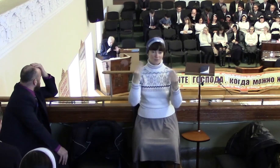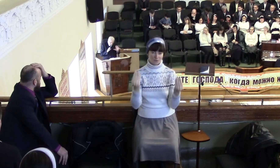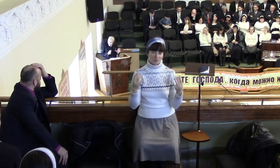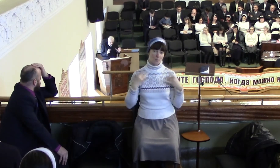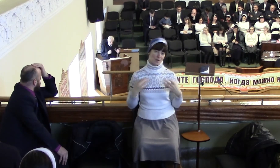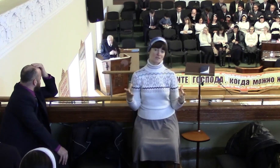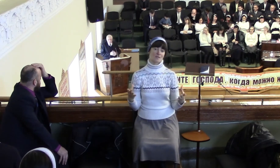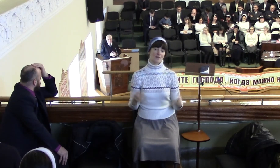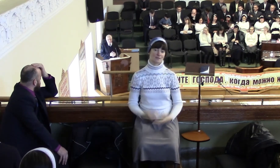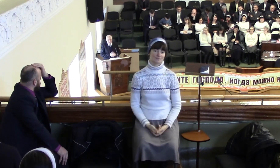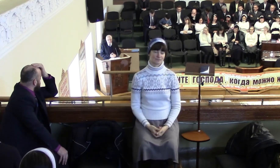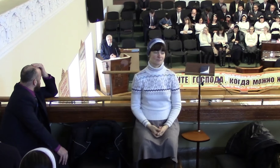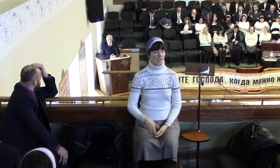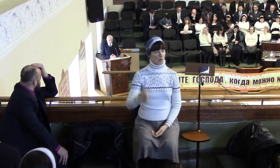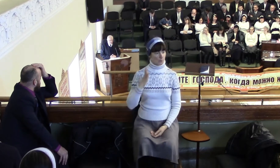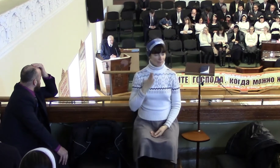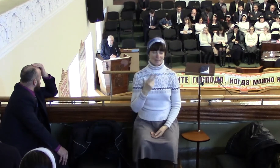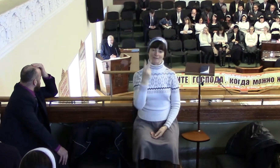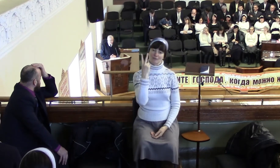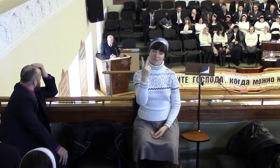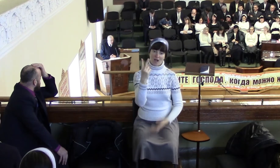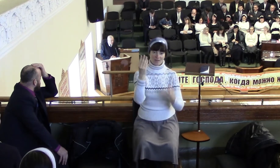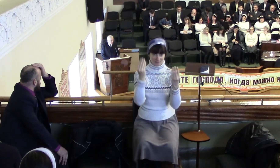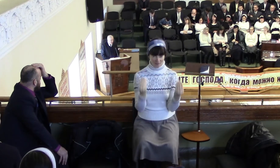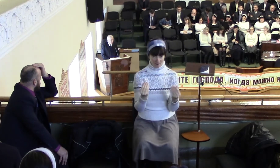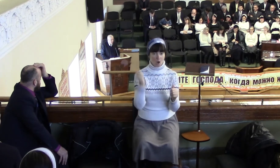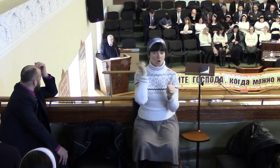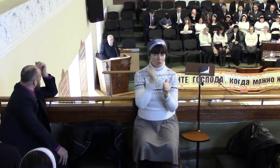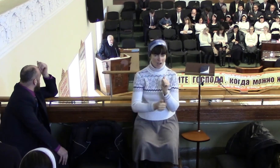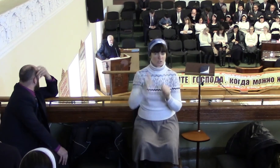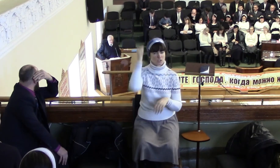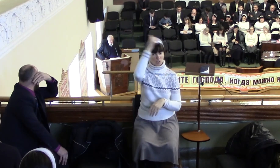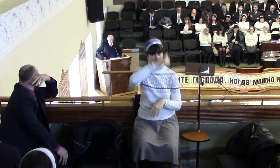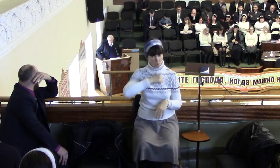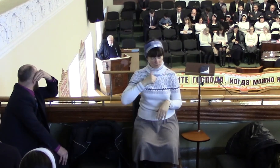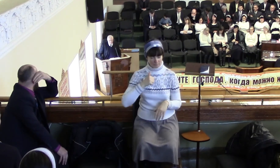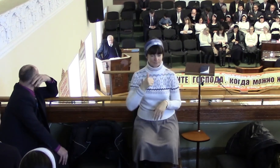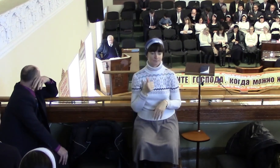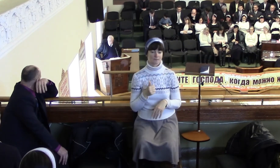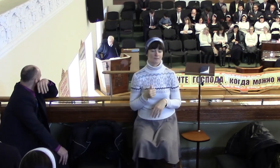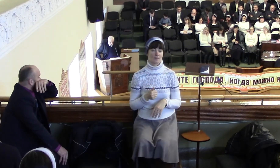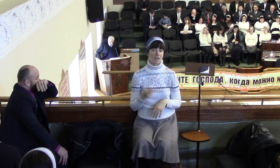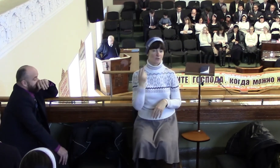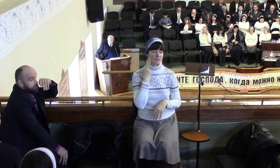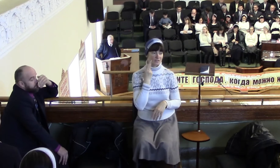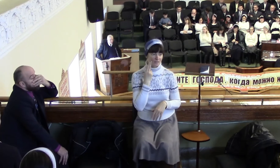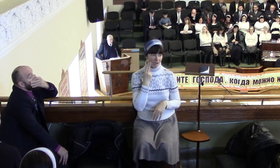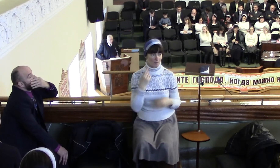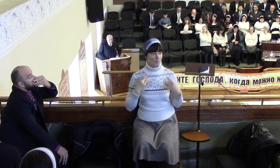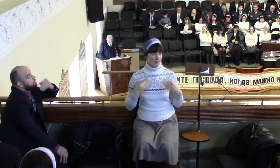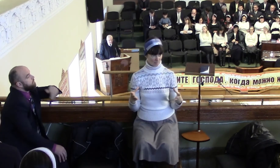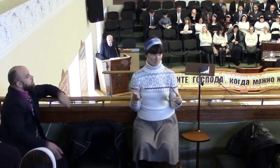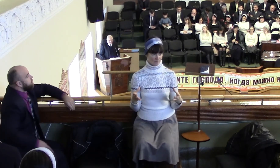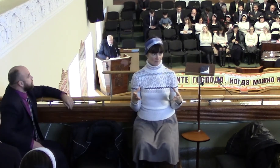и установили два определенных дня каждый год обязательно праздновать. И праздновать